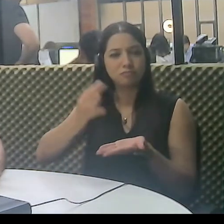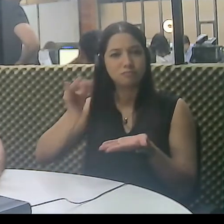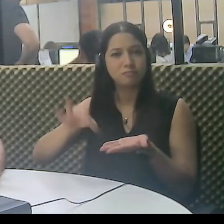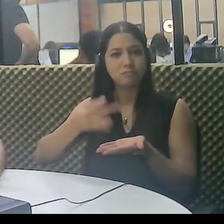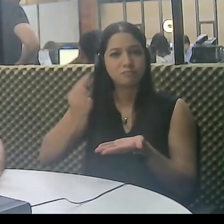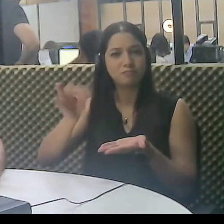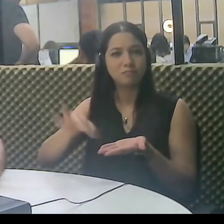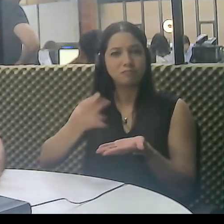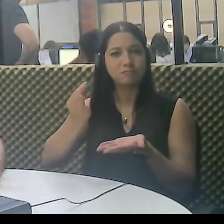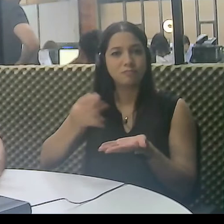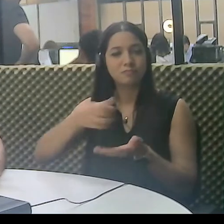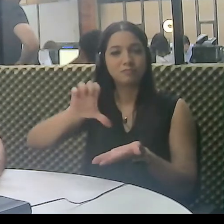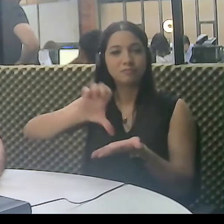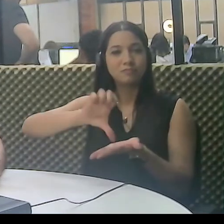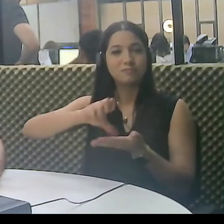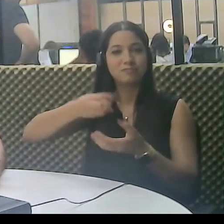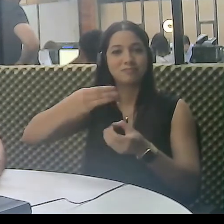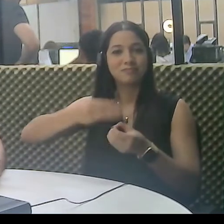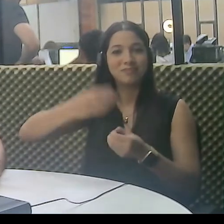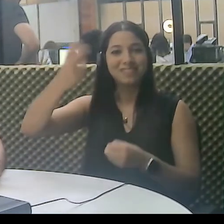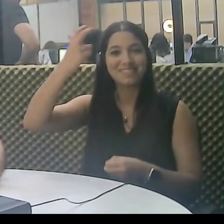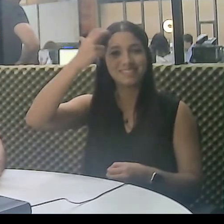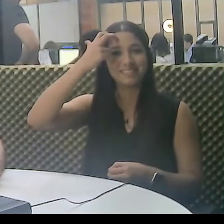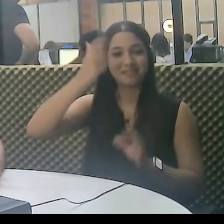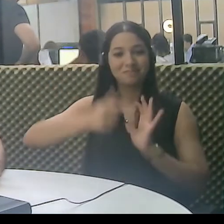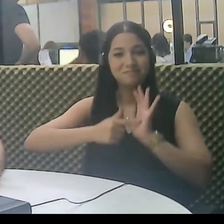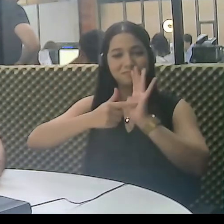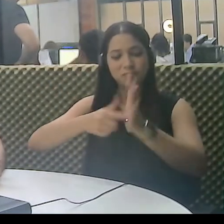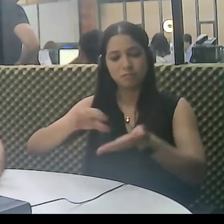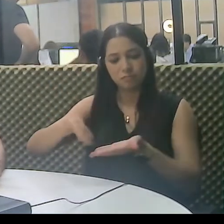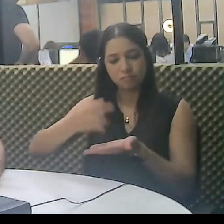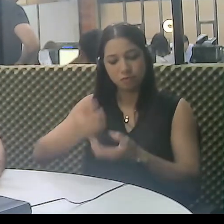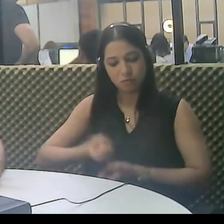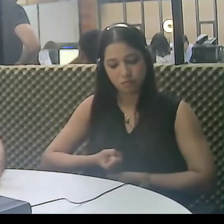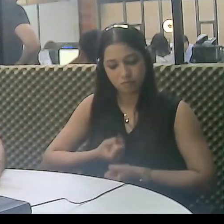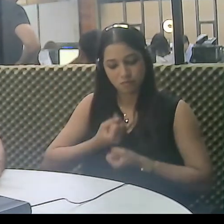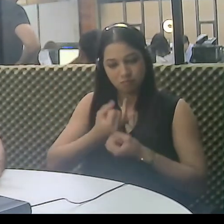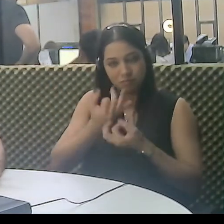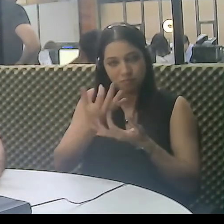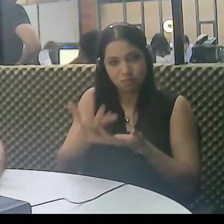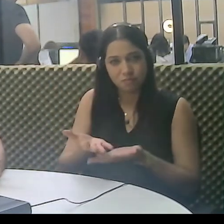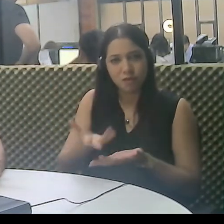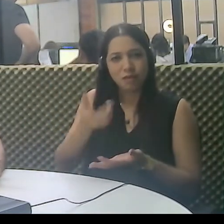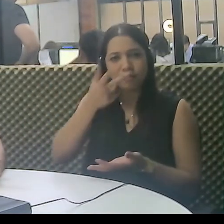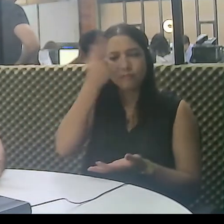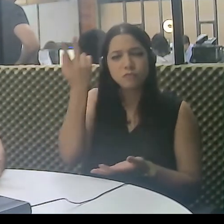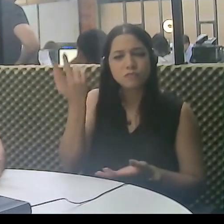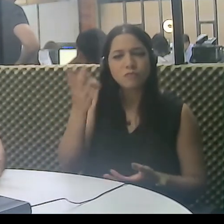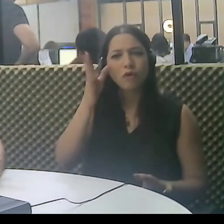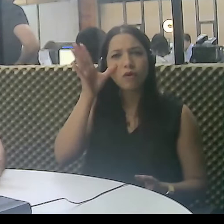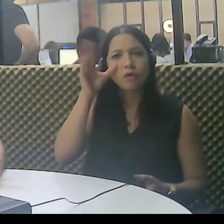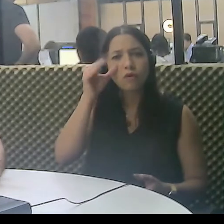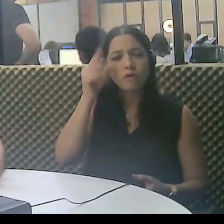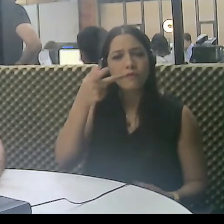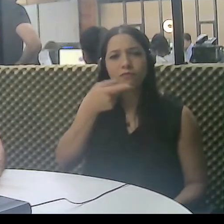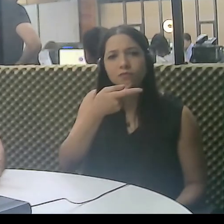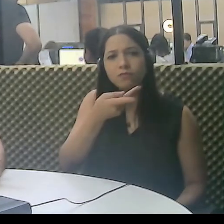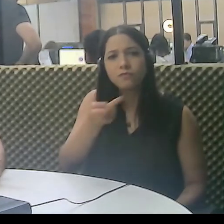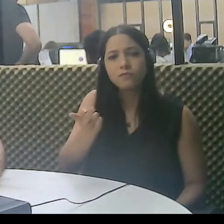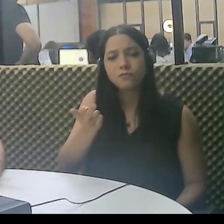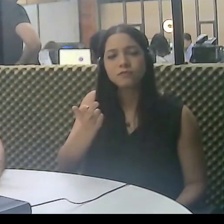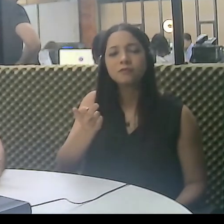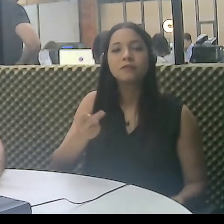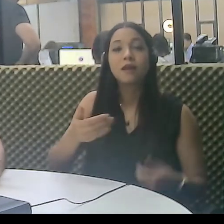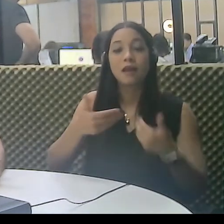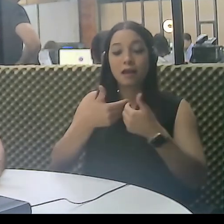reservado no Centro Municipal de Cultura. A exposição Bordado e Poesia já pode ser apreciada na Galeria de Concreto e a visitação